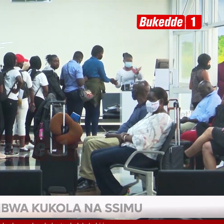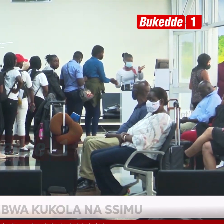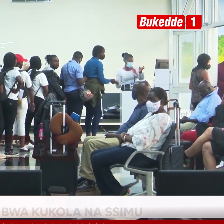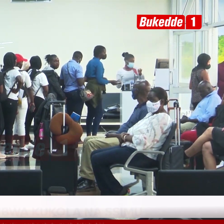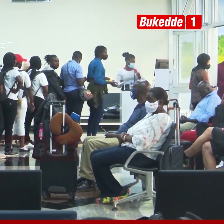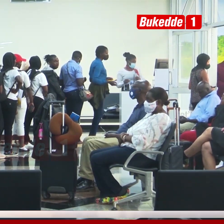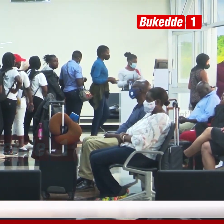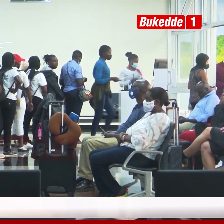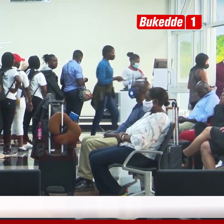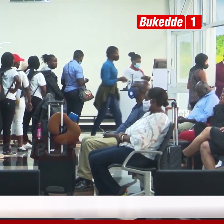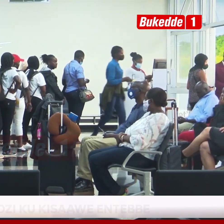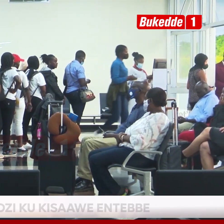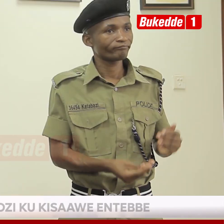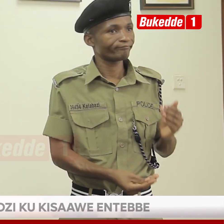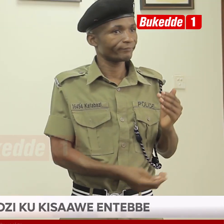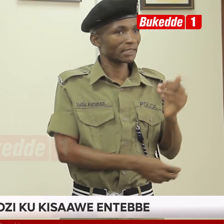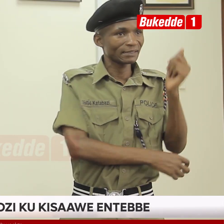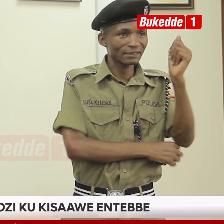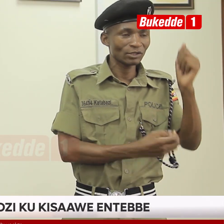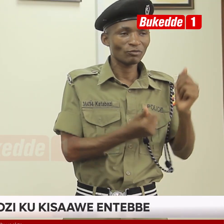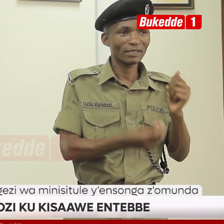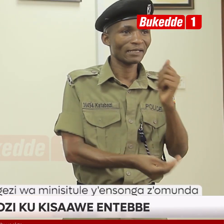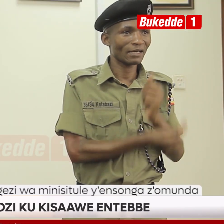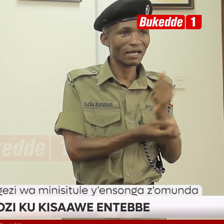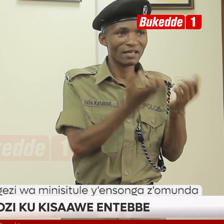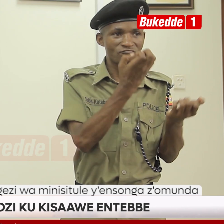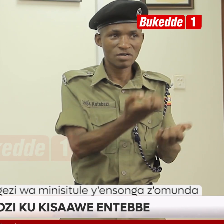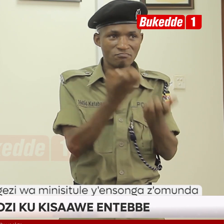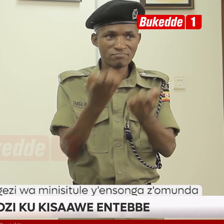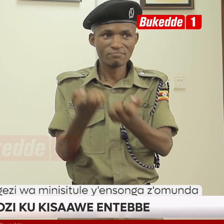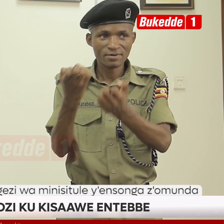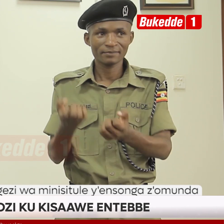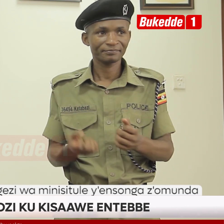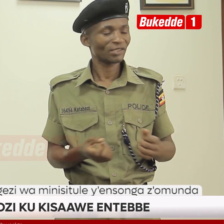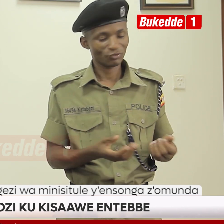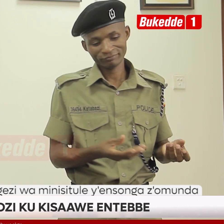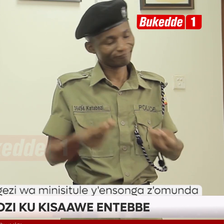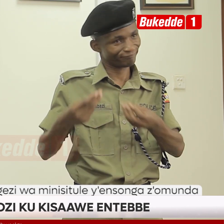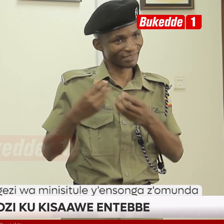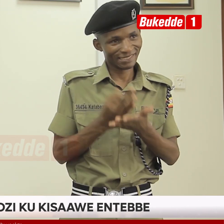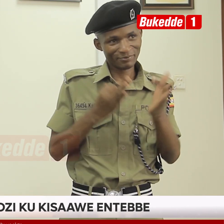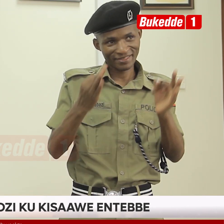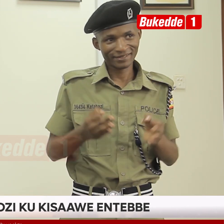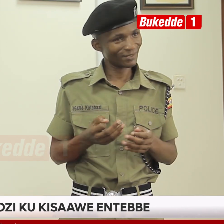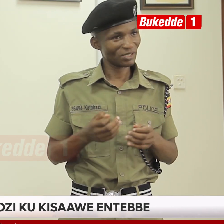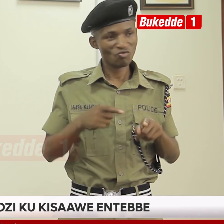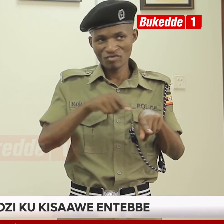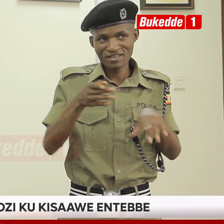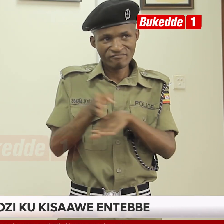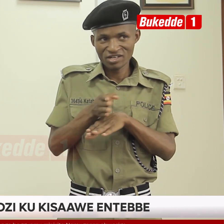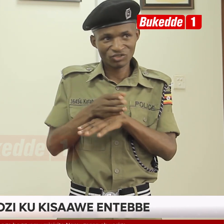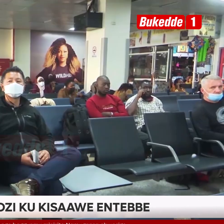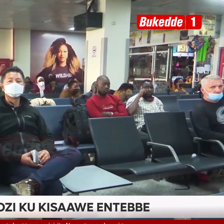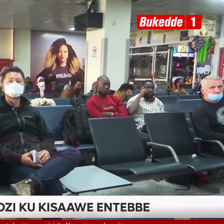z'omunda abayisa obubi. N'okusabiriza ssente ebaako kondekera ekyo tekikola ku immigration.